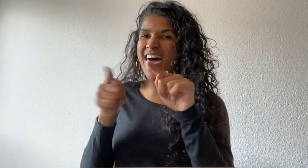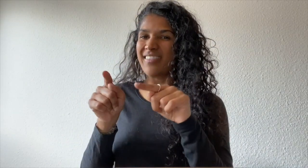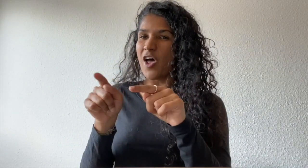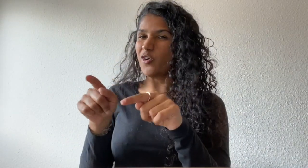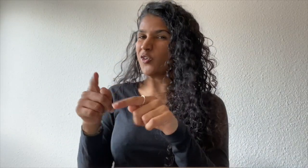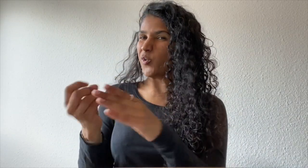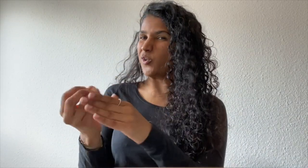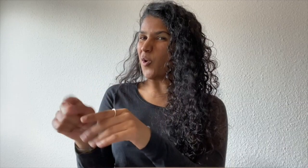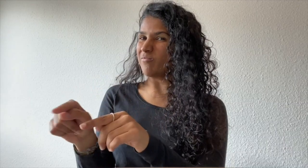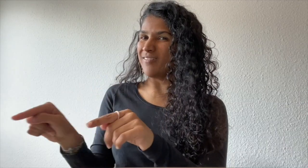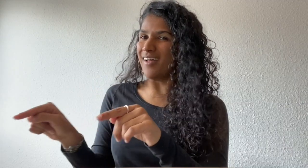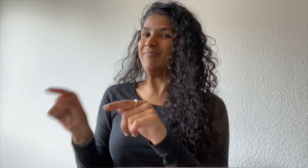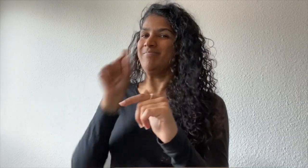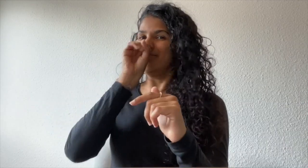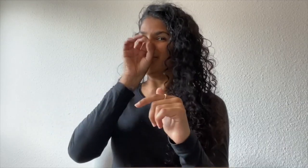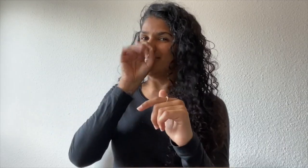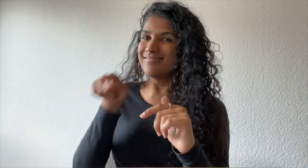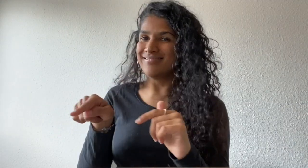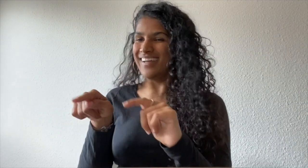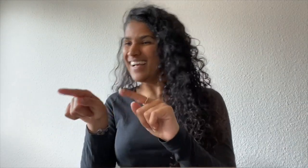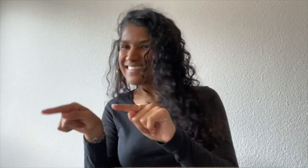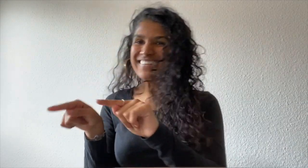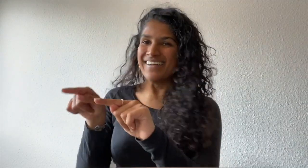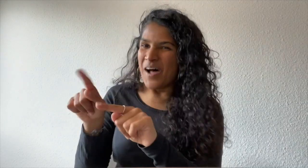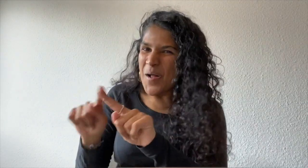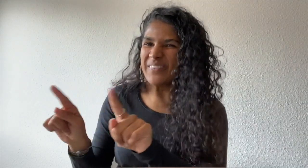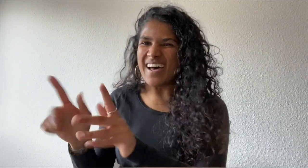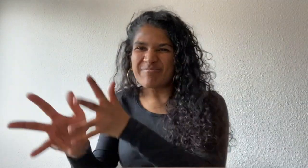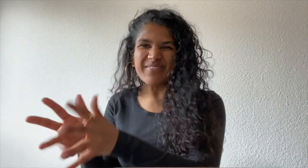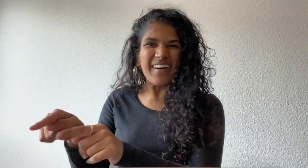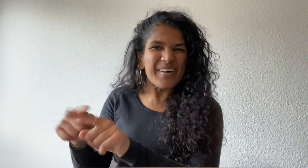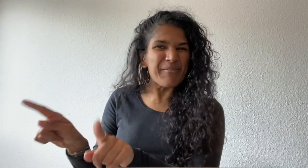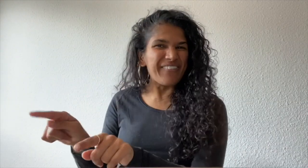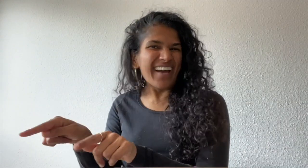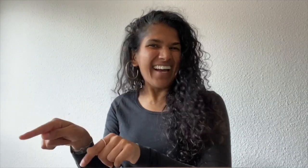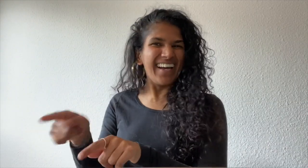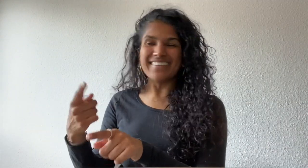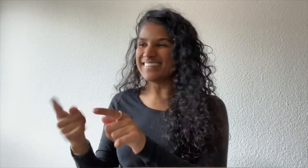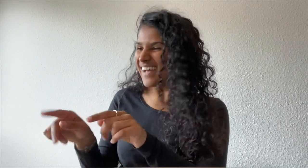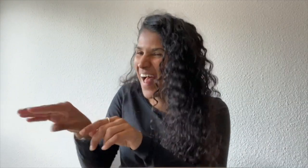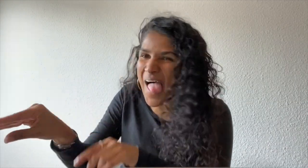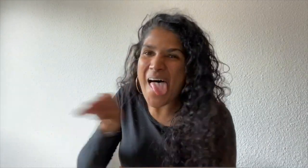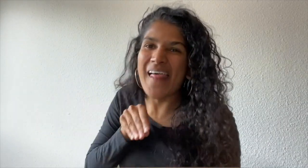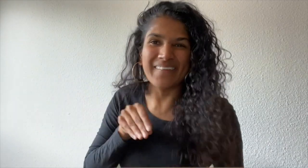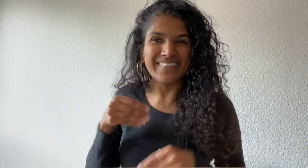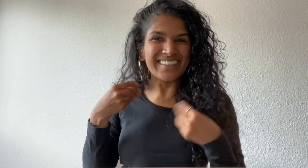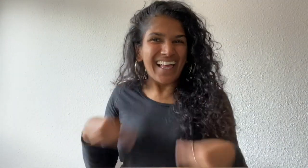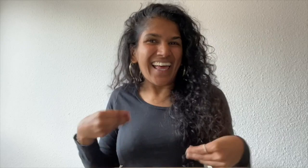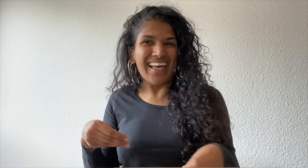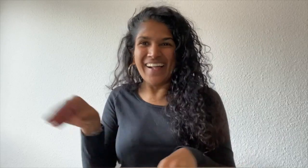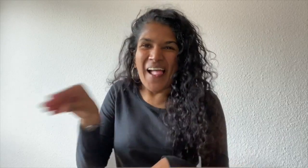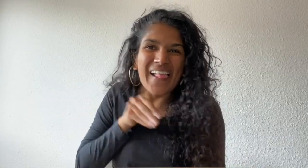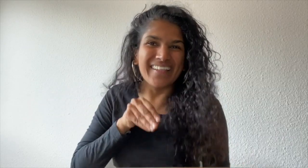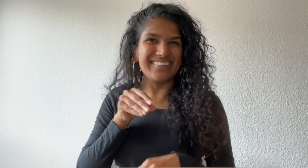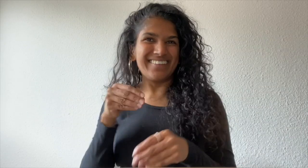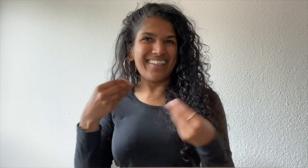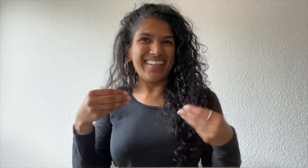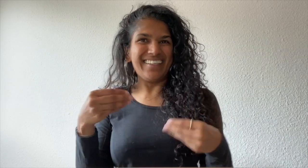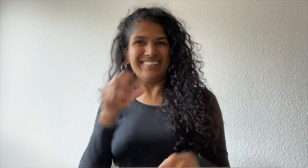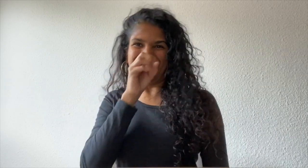zuschreiben. Sie selbst gelten als normal, ihre Kultur als die eigentlich zivilisierte, während